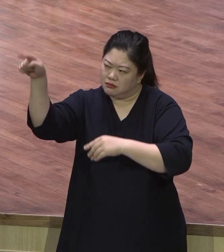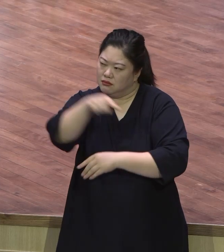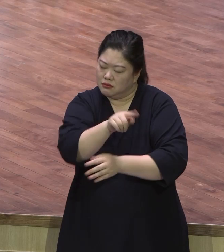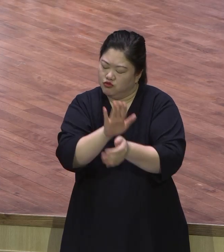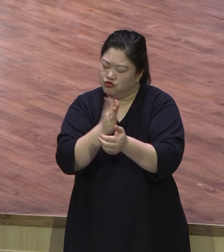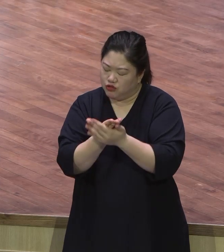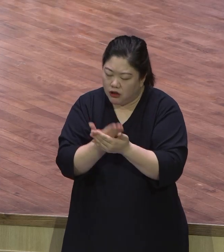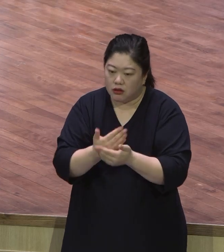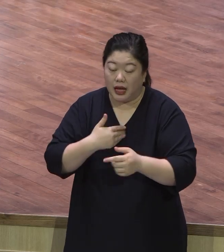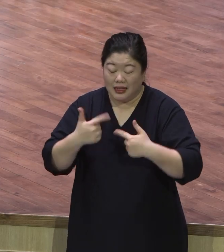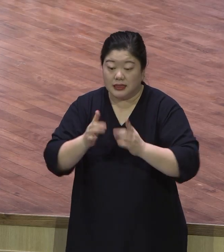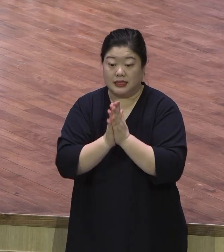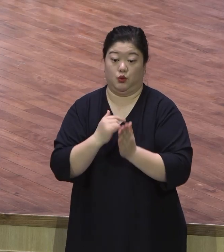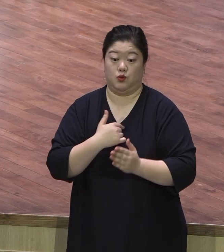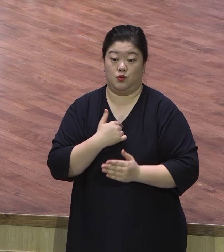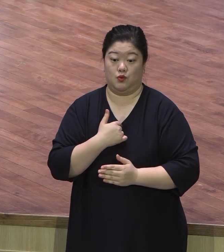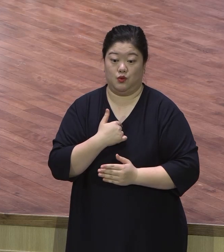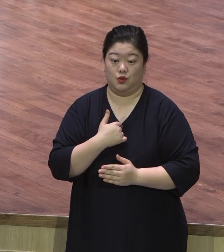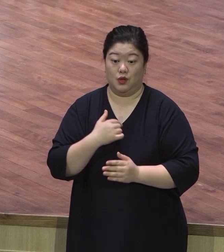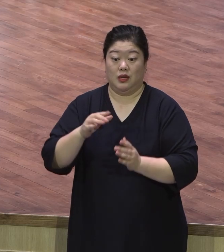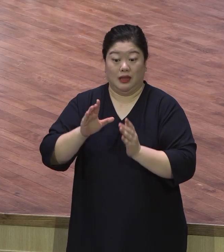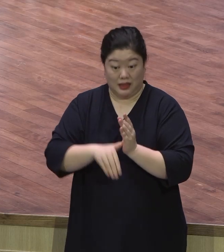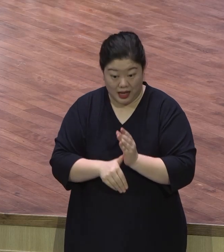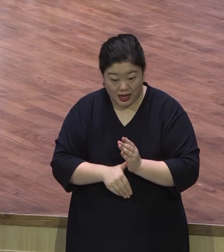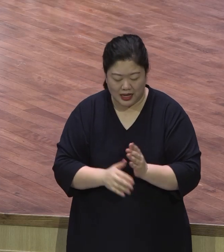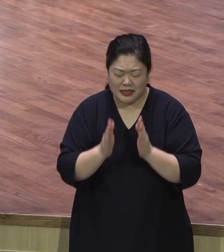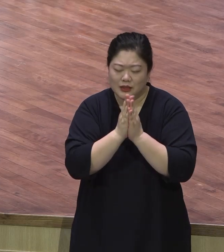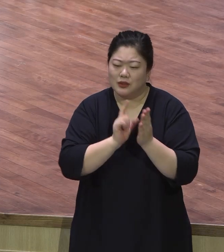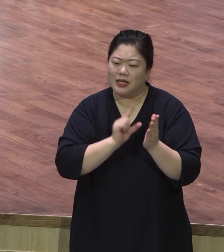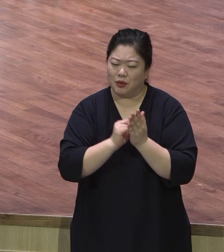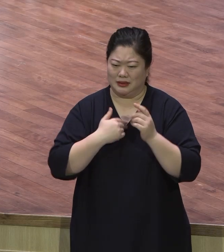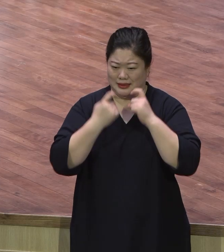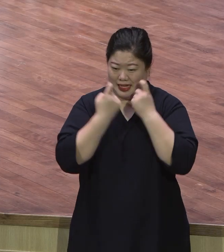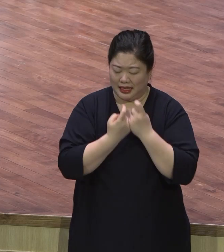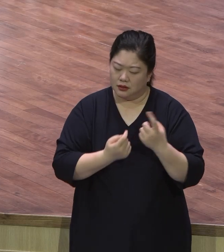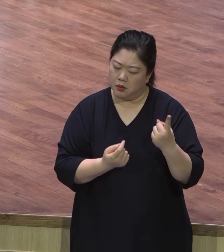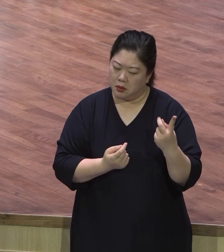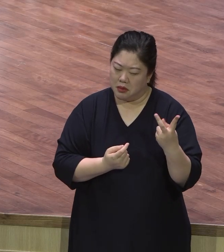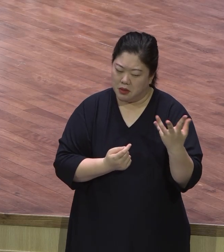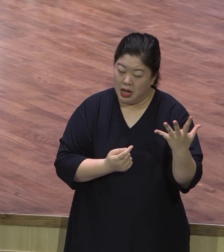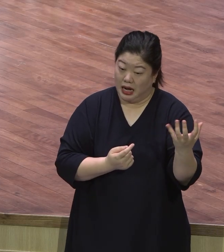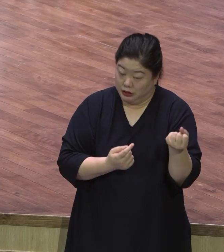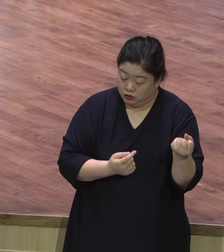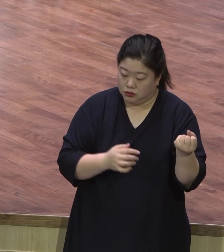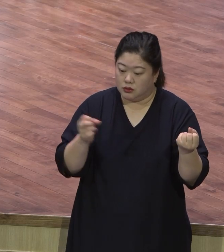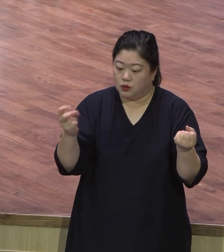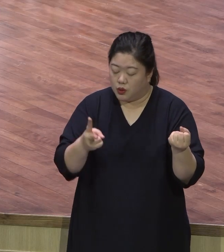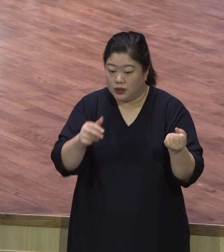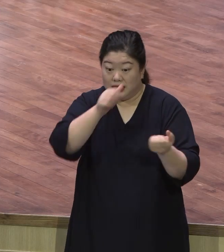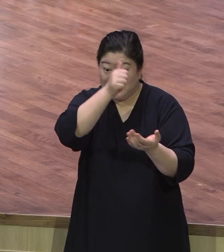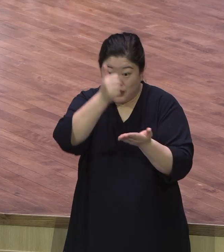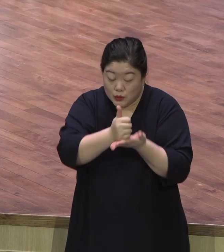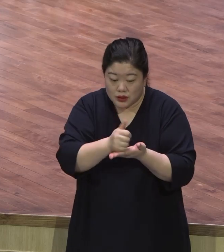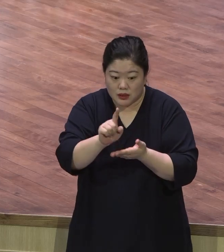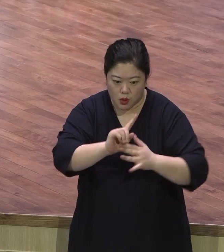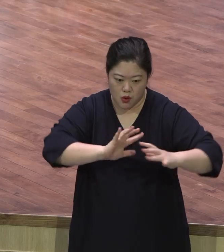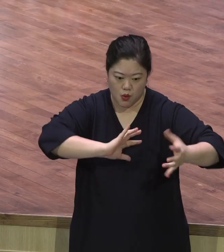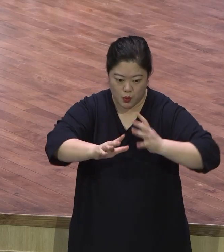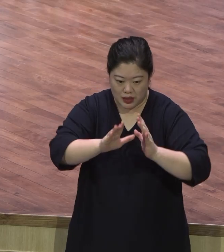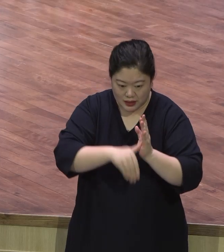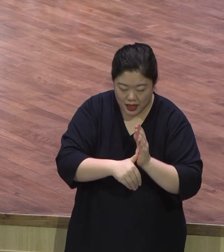그런 것을 전부 다 당에서 장로님들이 의논하고 모든 것을 기관들